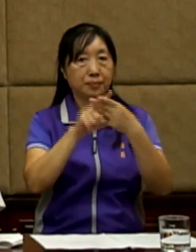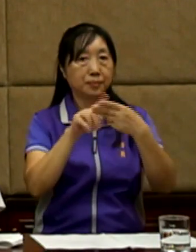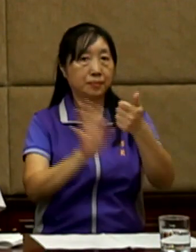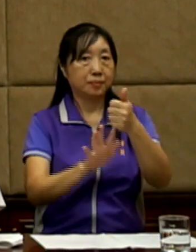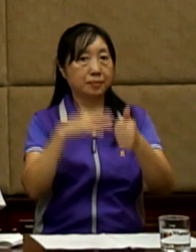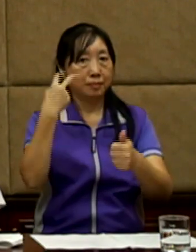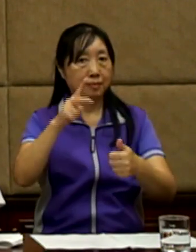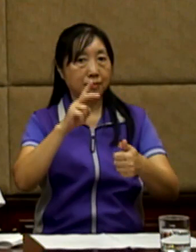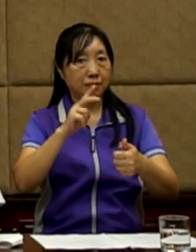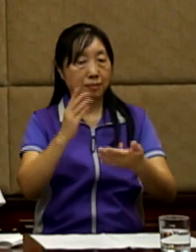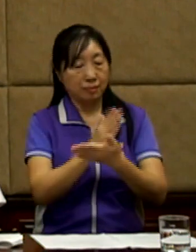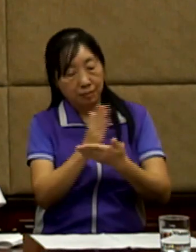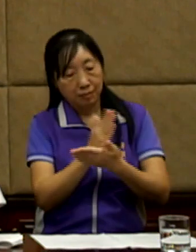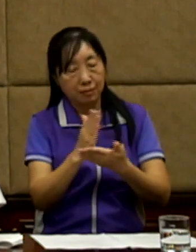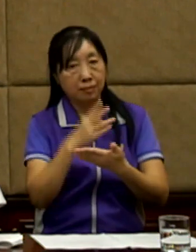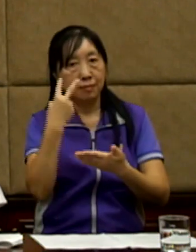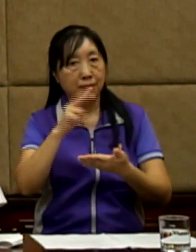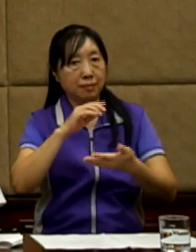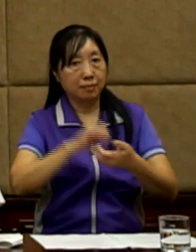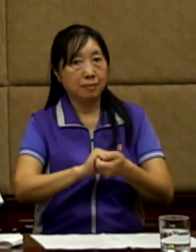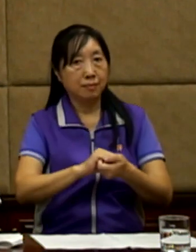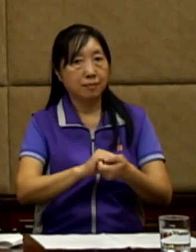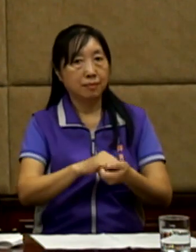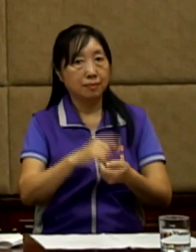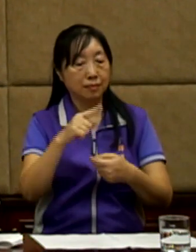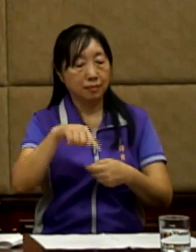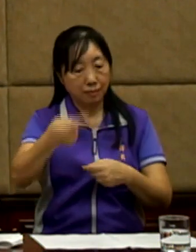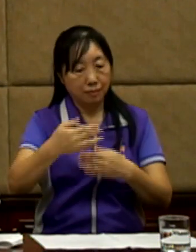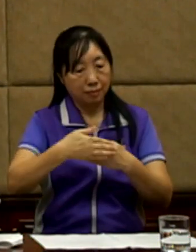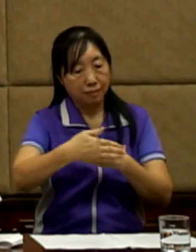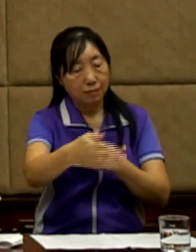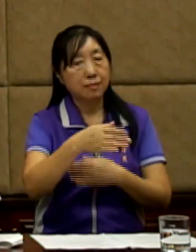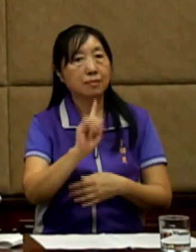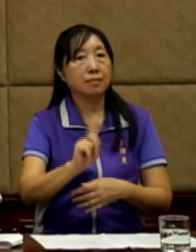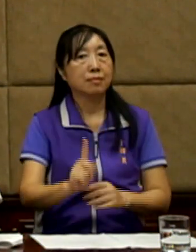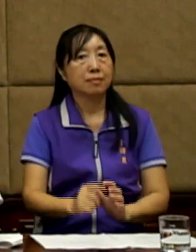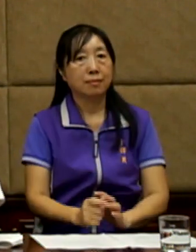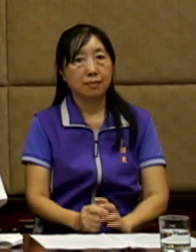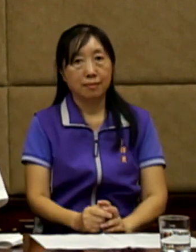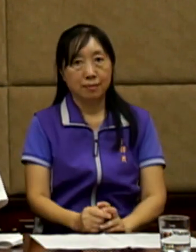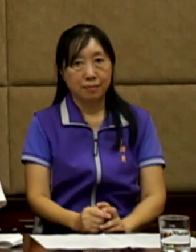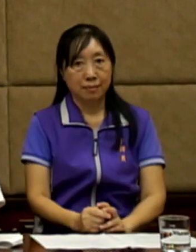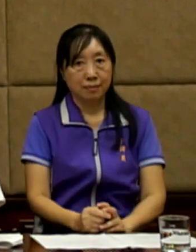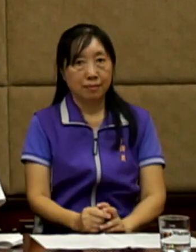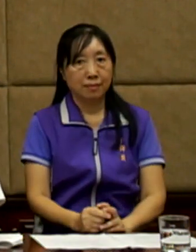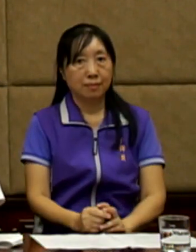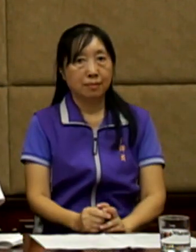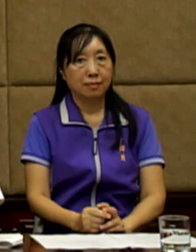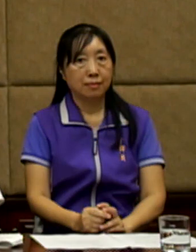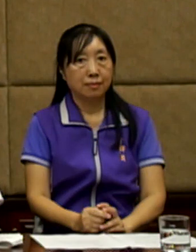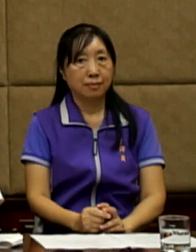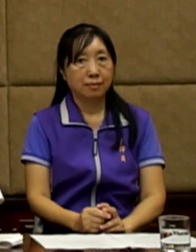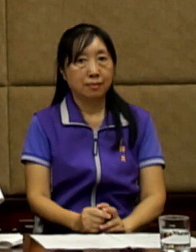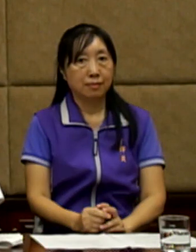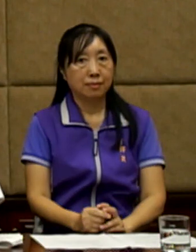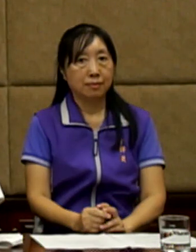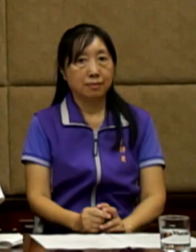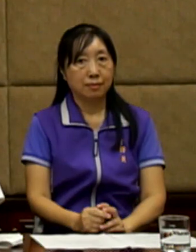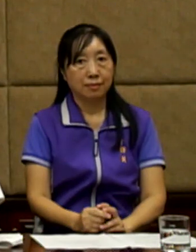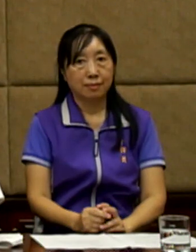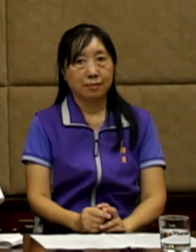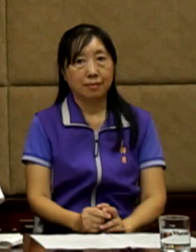要不要，是这个整个议程要怎么讨论这样。